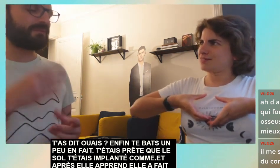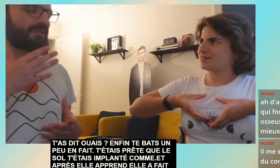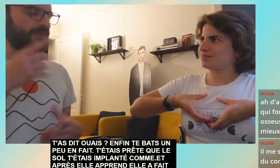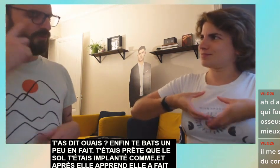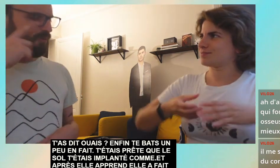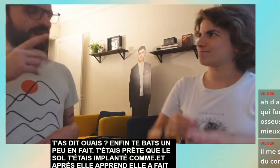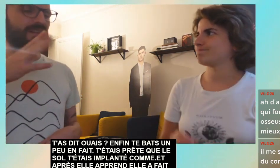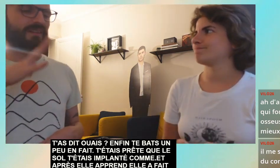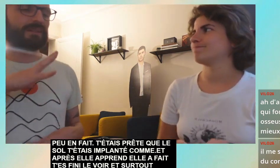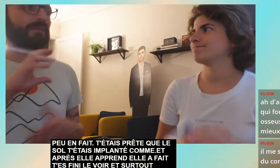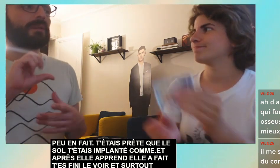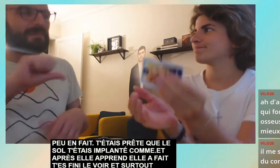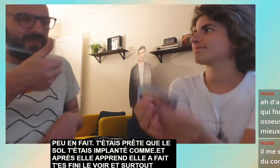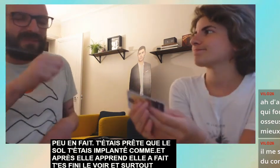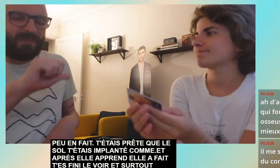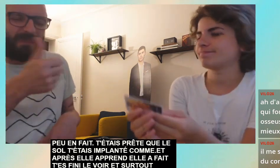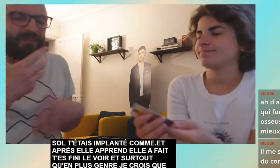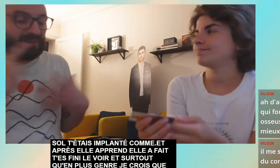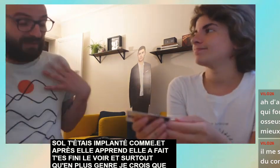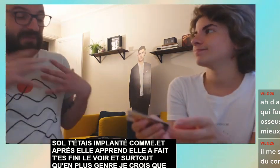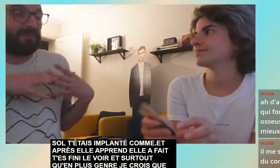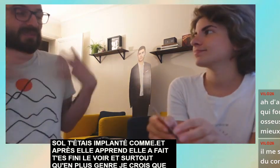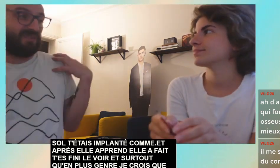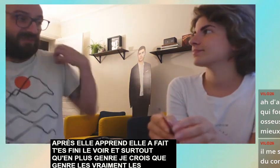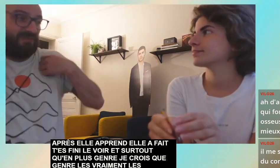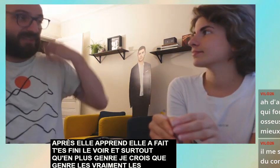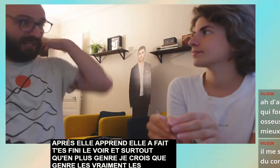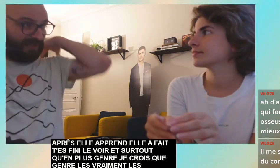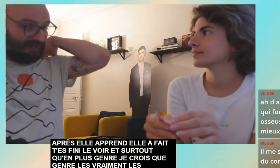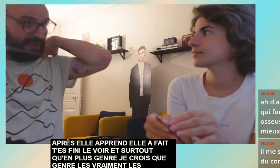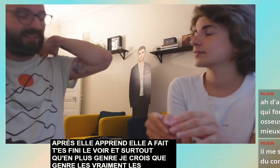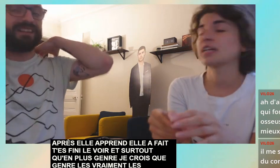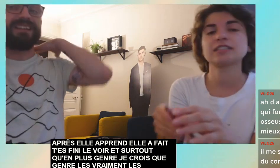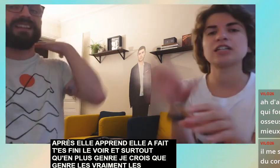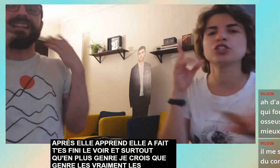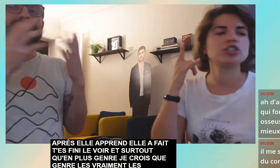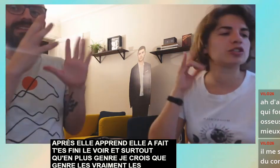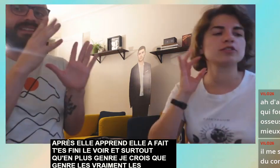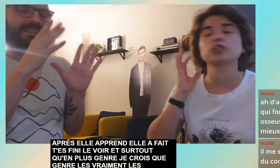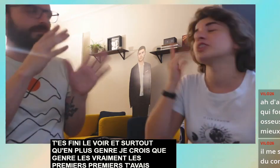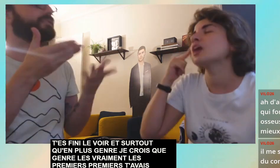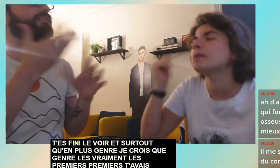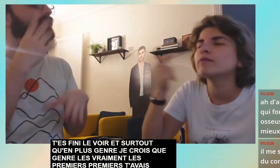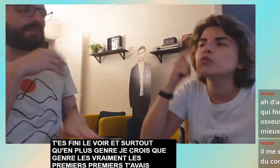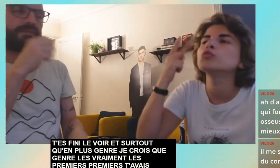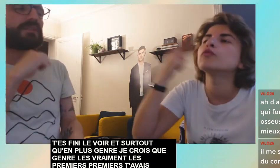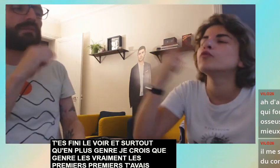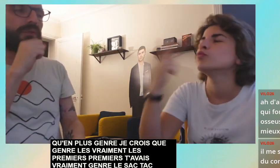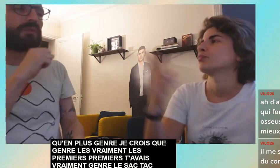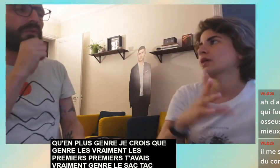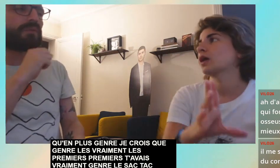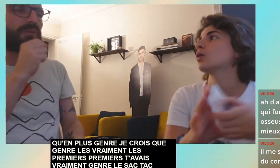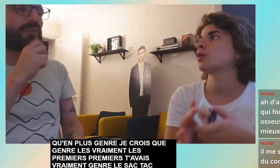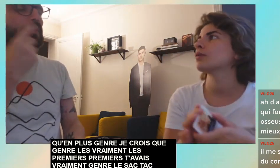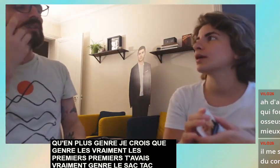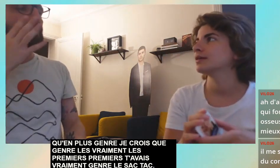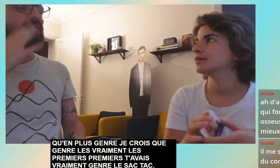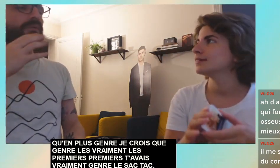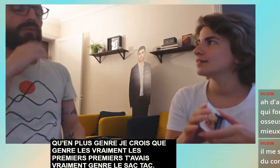genre, je crois que genre, vraiment les premiers, t'avais vraiment genre le sac, tac. Attends, j'en ai jamais vu C'est de. vieux. Ouais. Vieux.